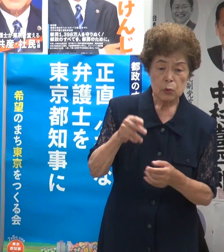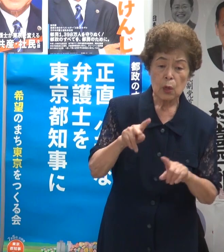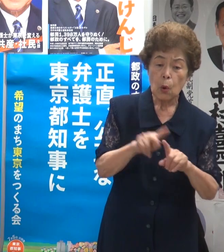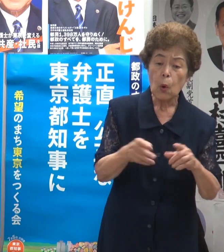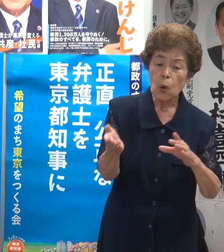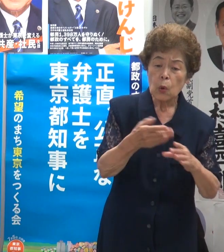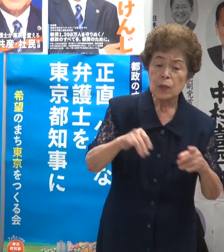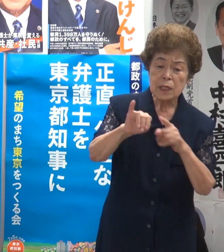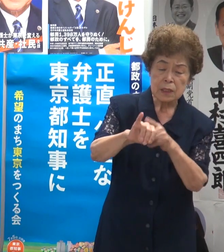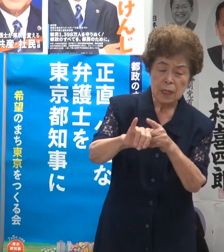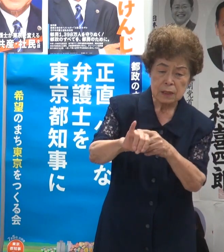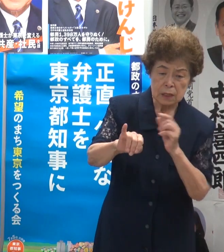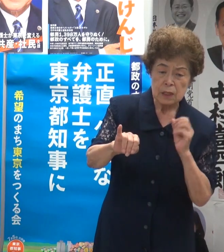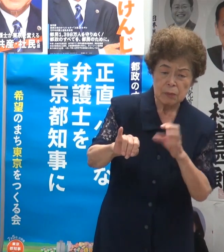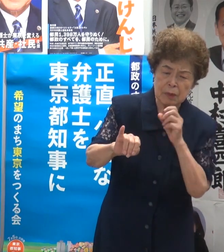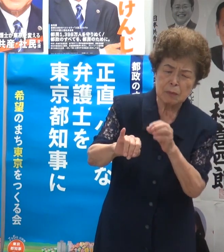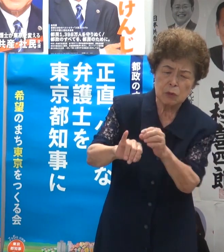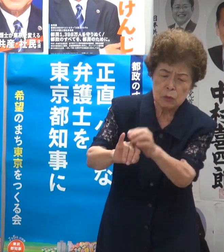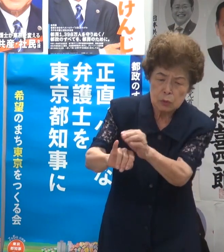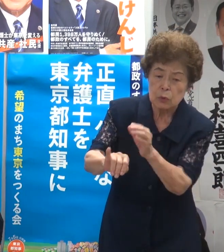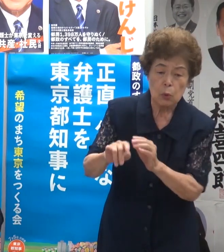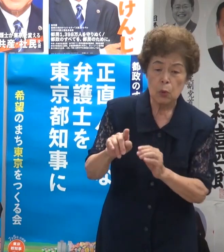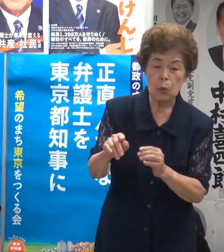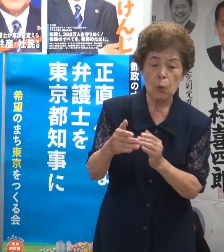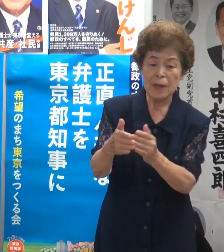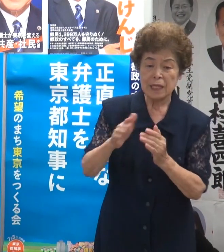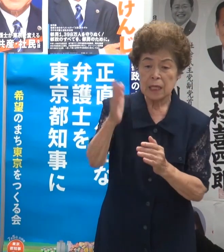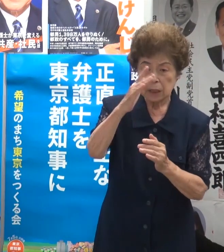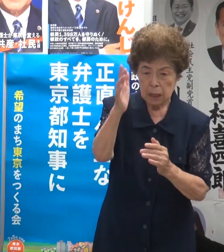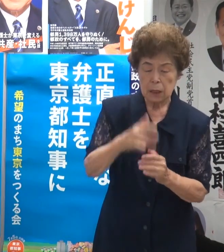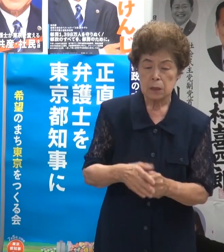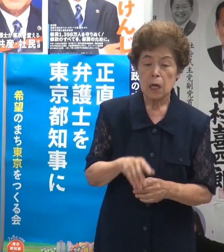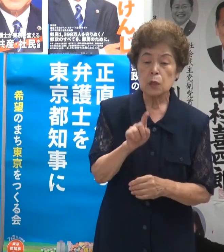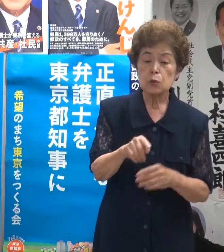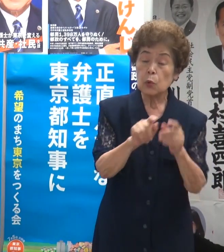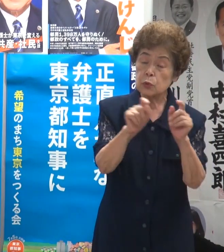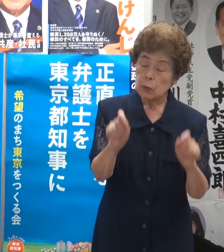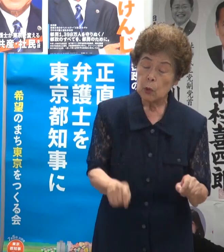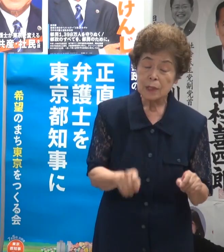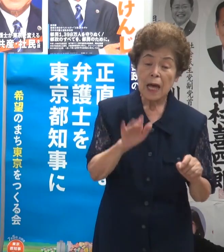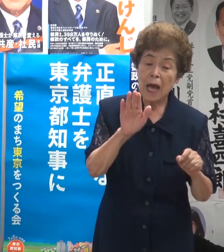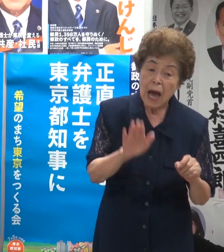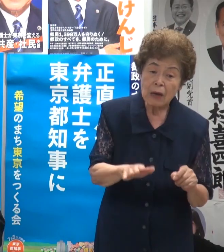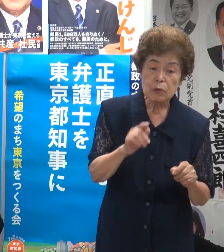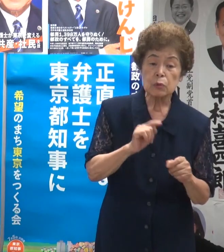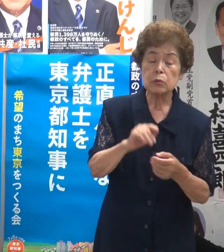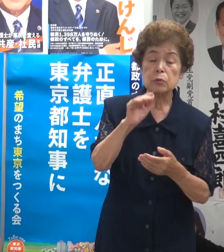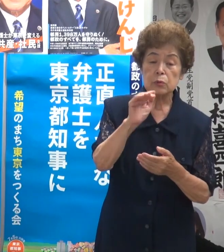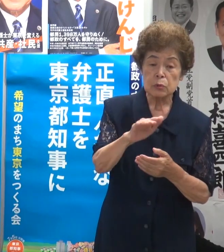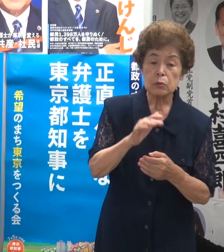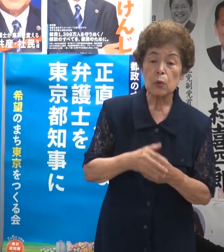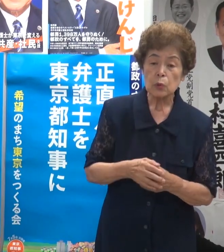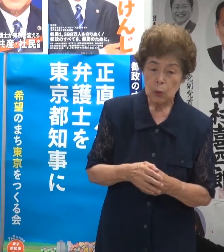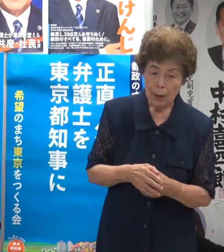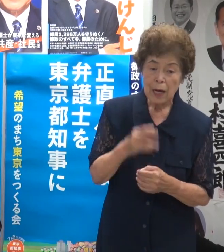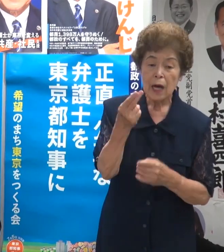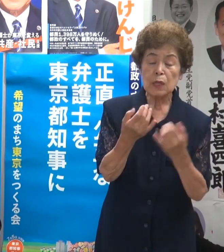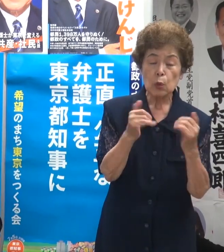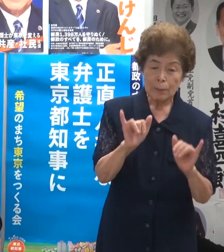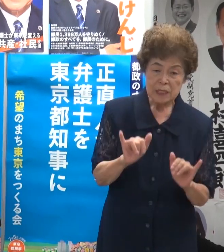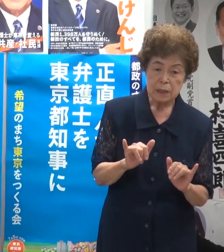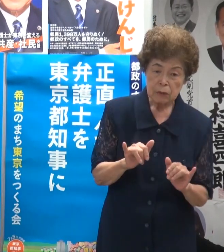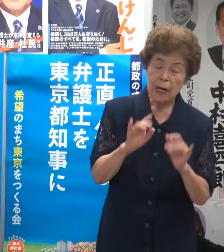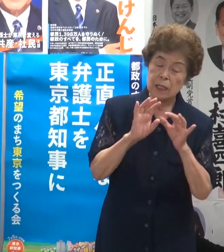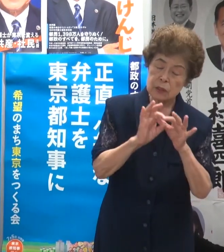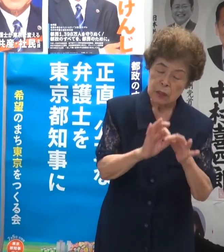だからそういうちょっとまあそういう問題があるっていうことは都民伝わったと思うんです